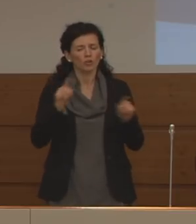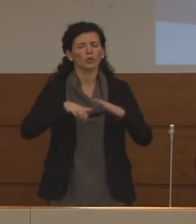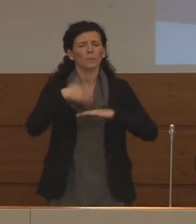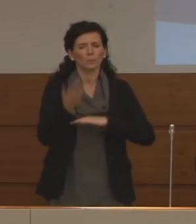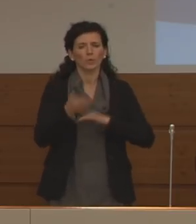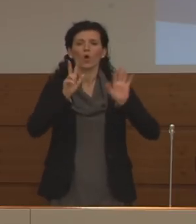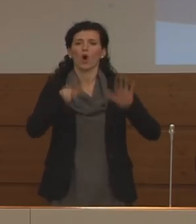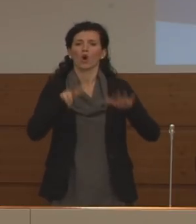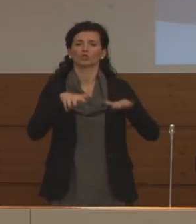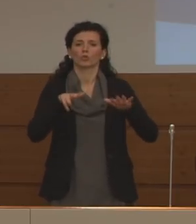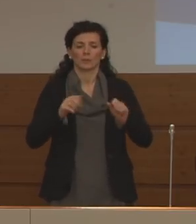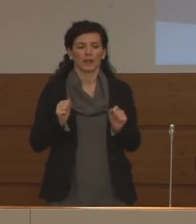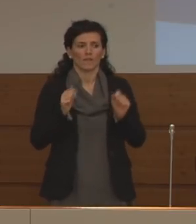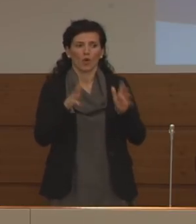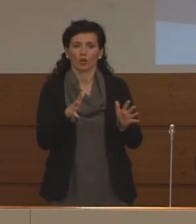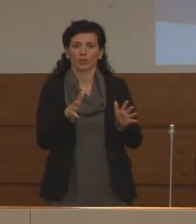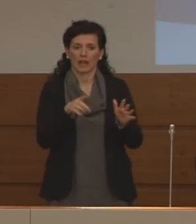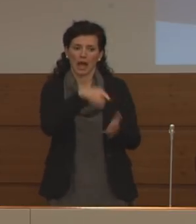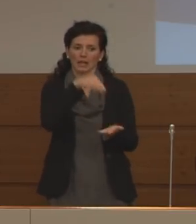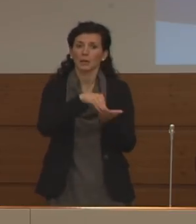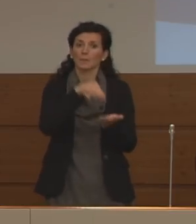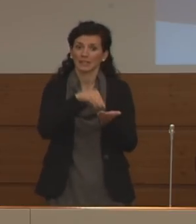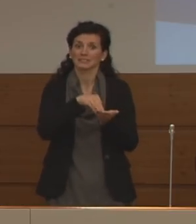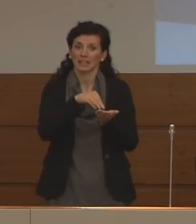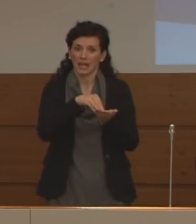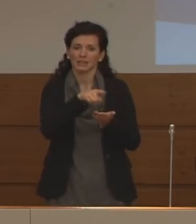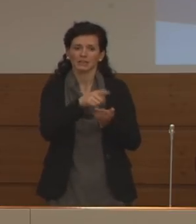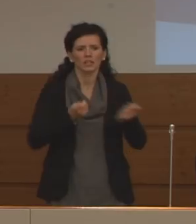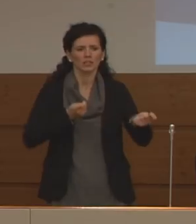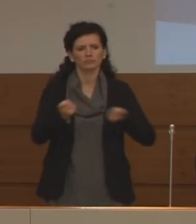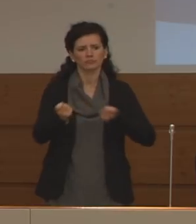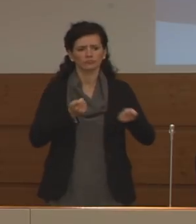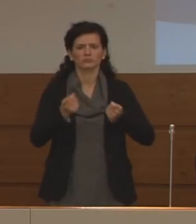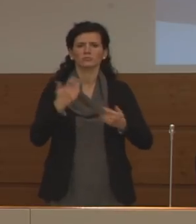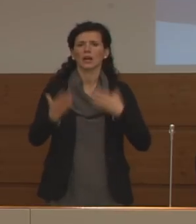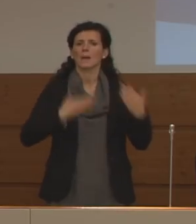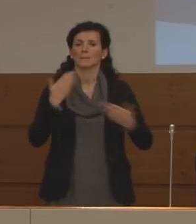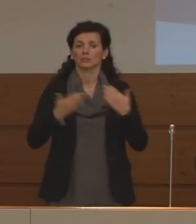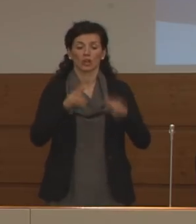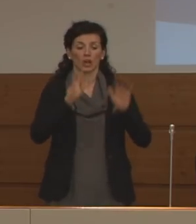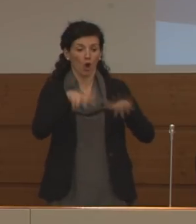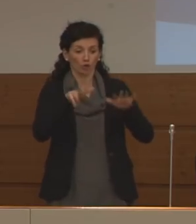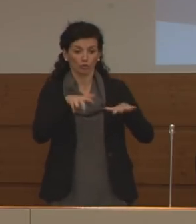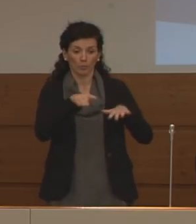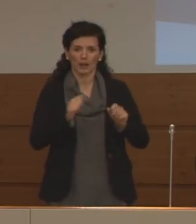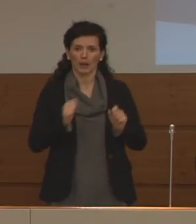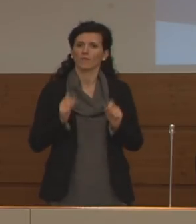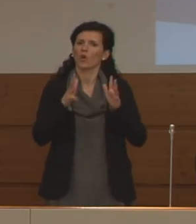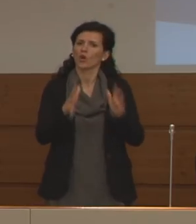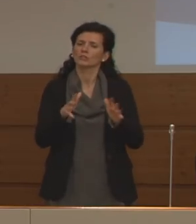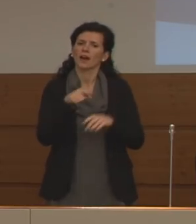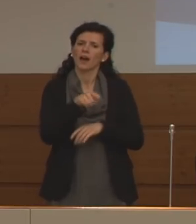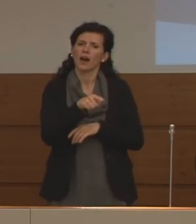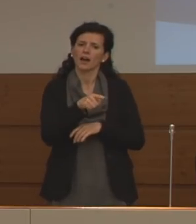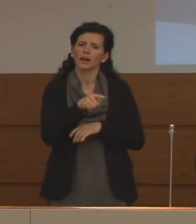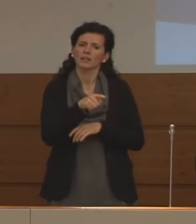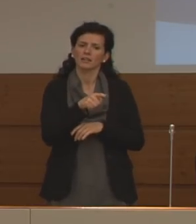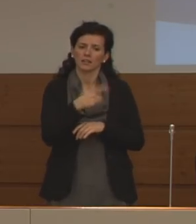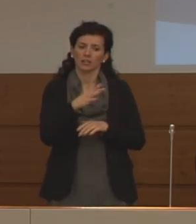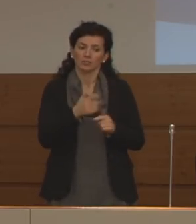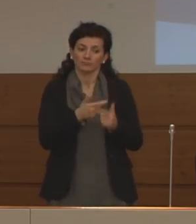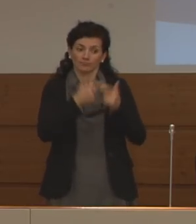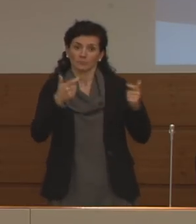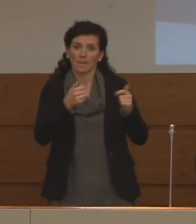8 mila volontari impiegati nella gestione dell'emergenza questi 8 mila volontari e sono cresciuti di mille